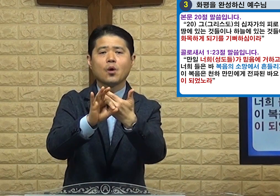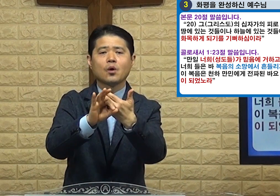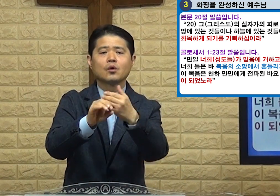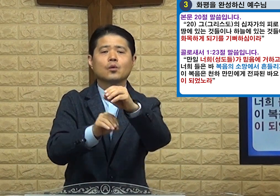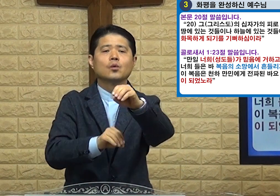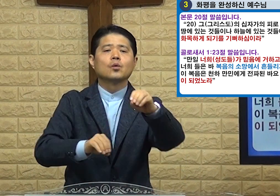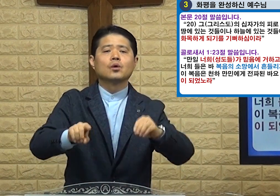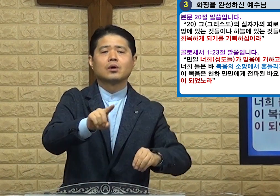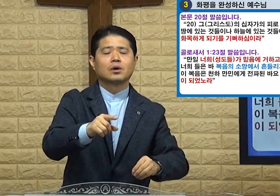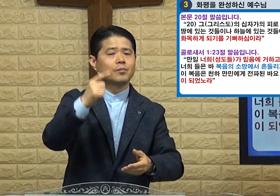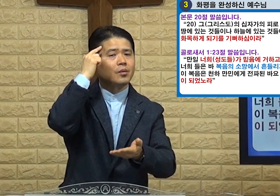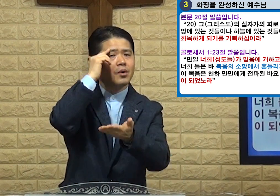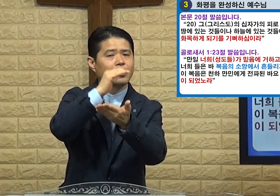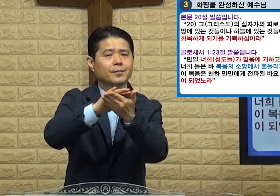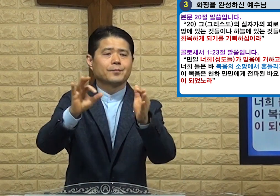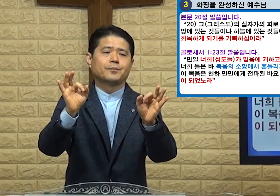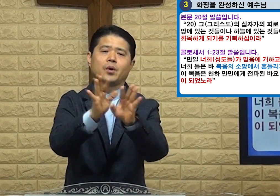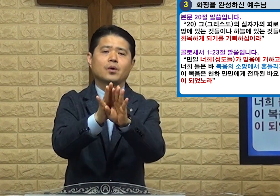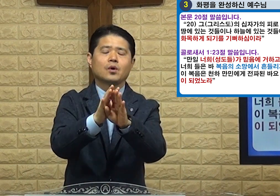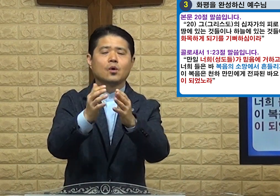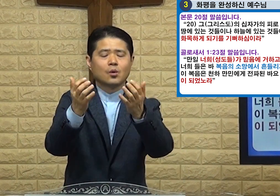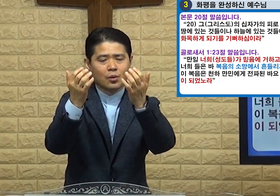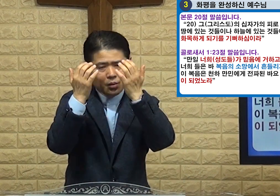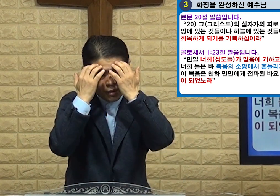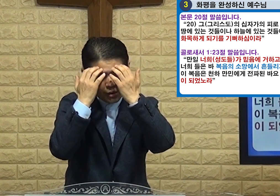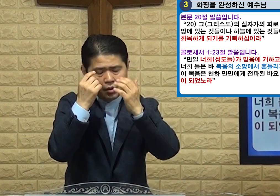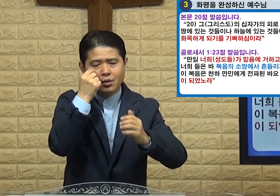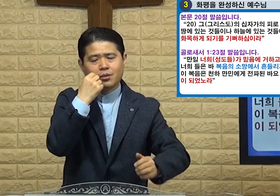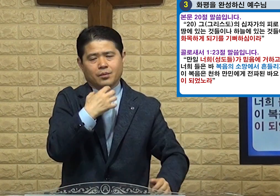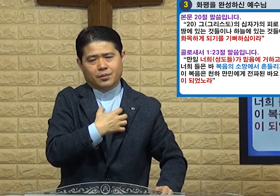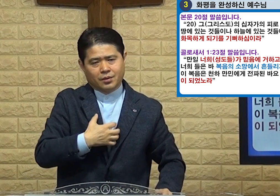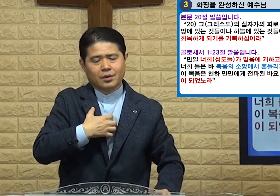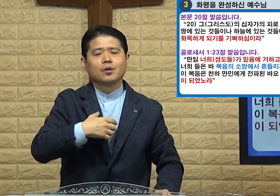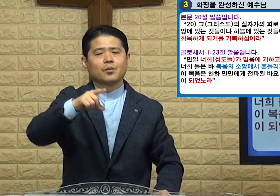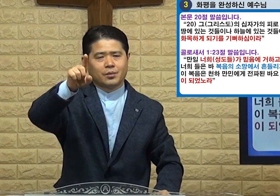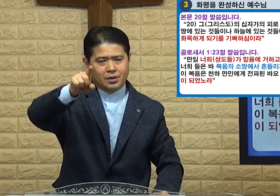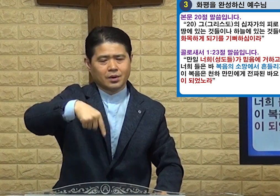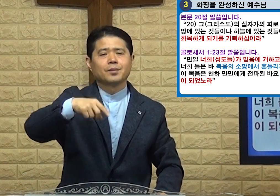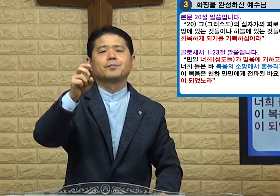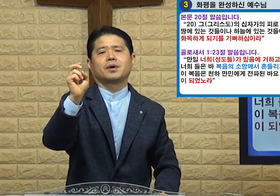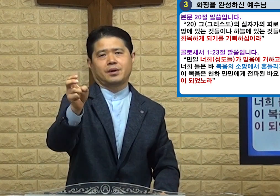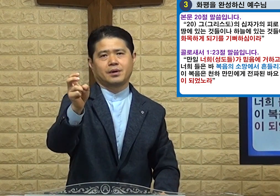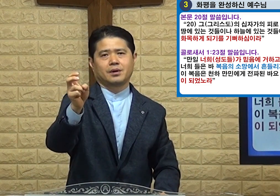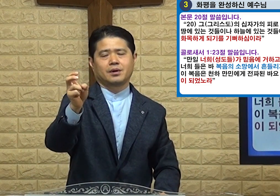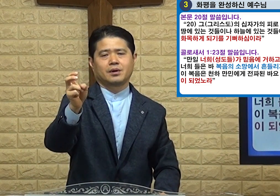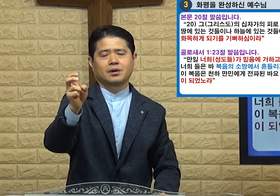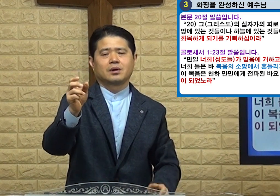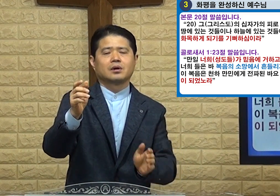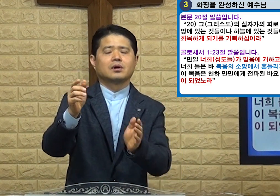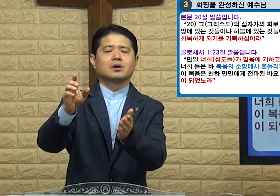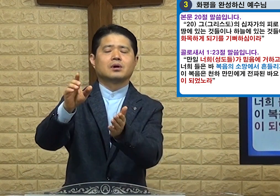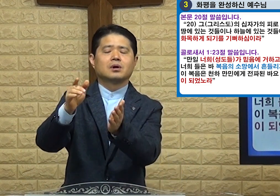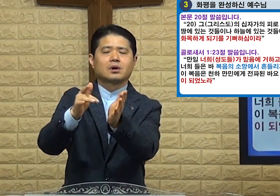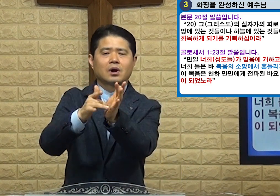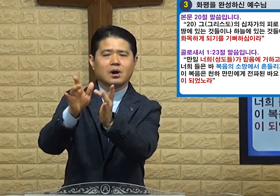화목이 없다면 우리가 오히려 평안이 없고 고난과 재앙으로 우리 마음에 병이 들 것입니다.